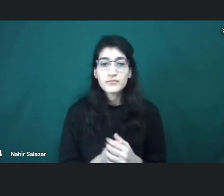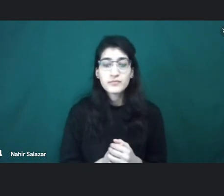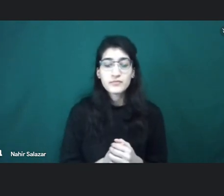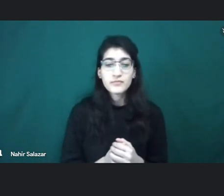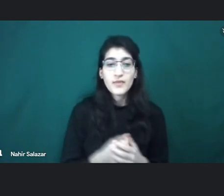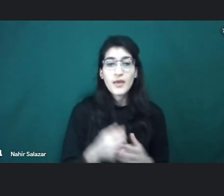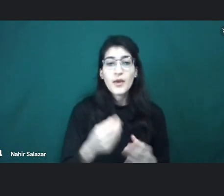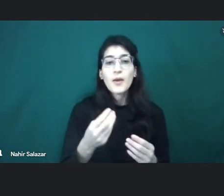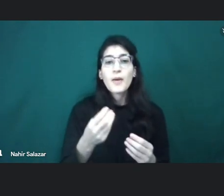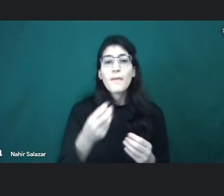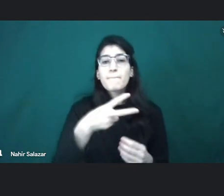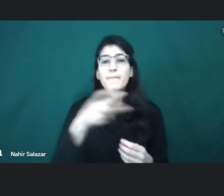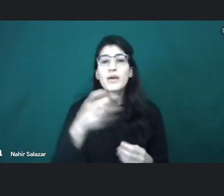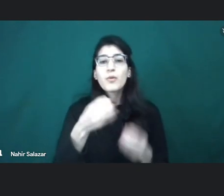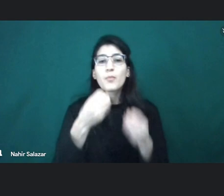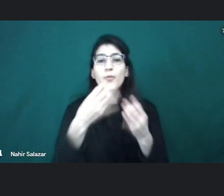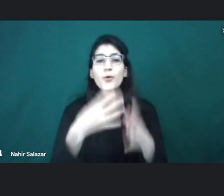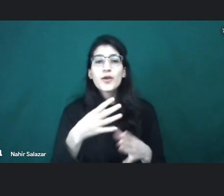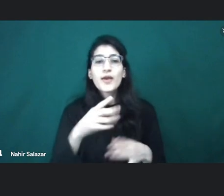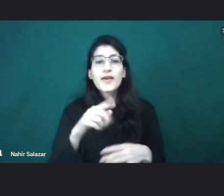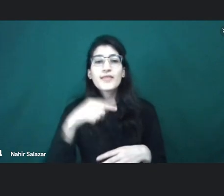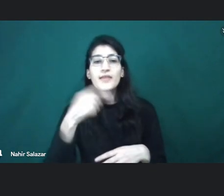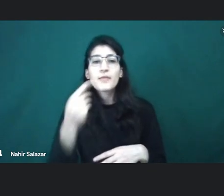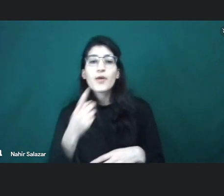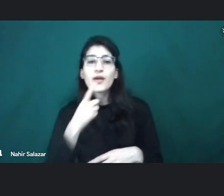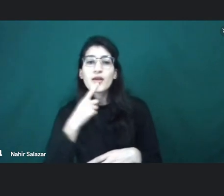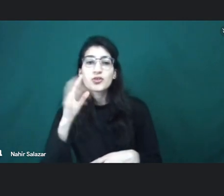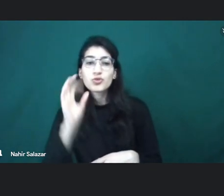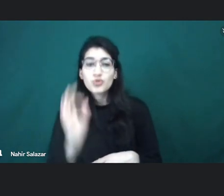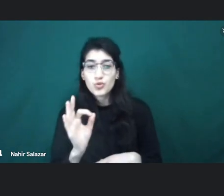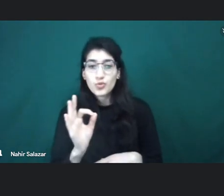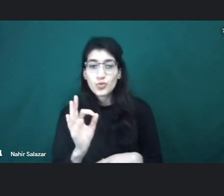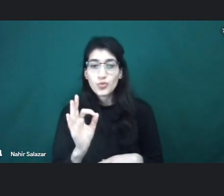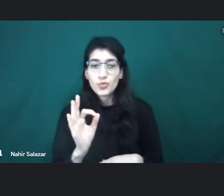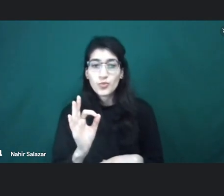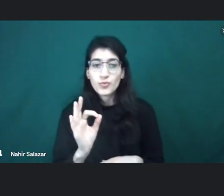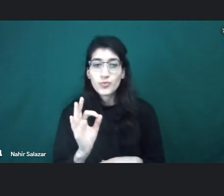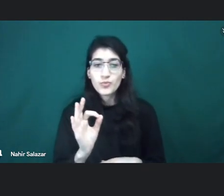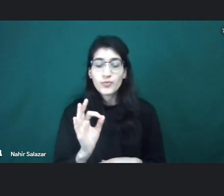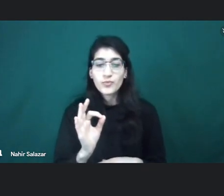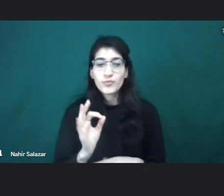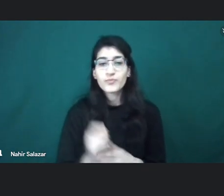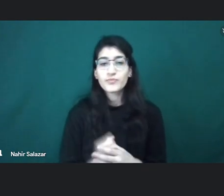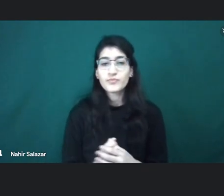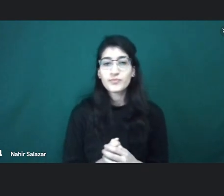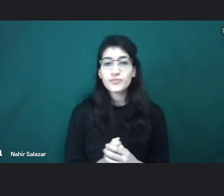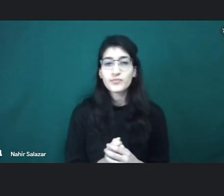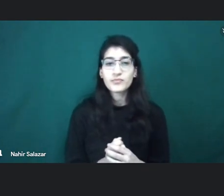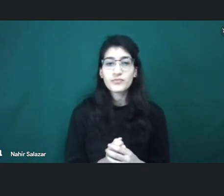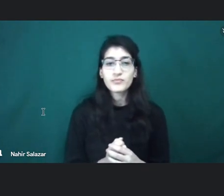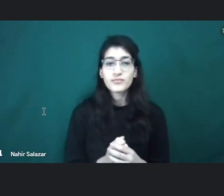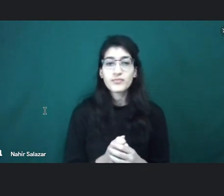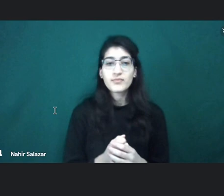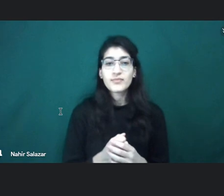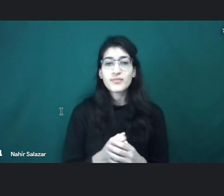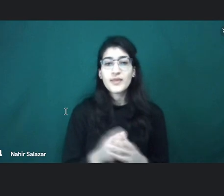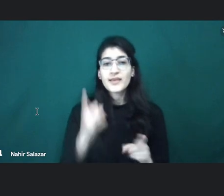el núcleo, es políticas. Y acá está el verbo need to. Siempre va acompañado de to.